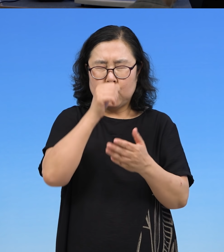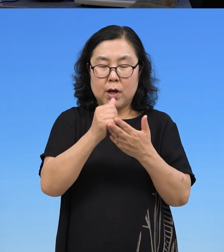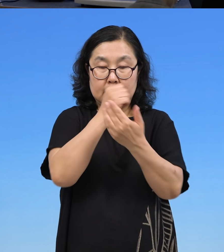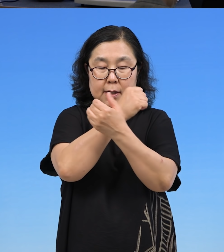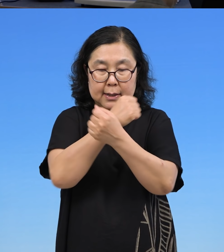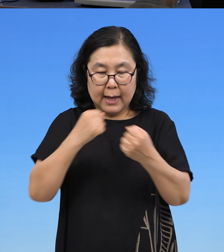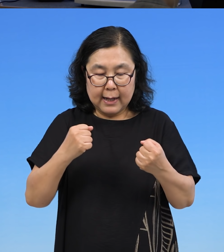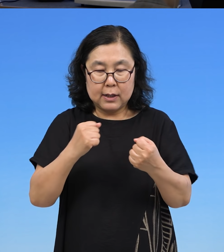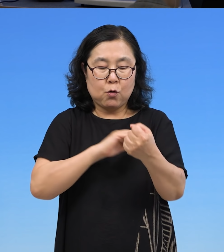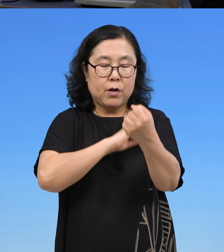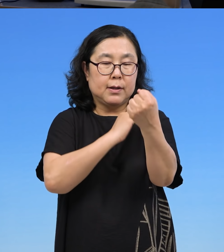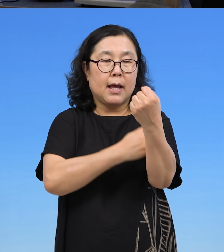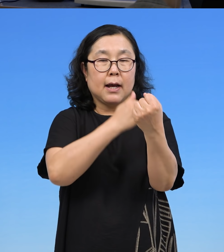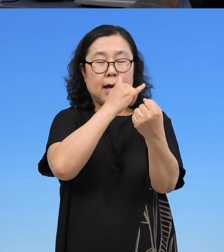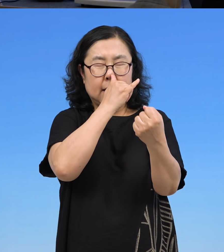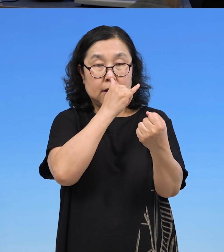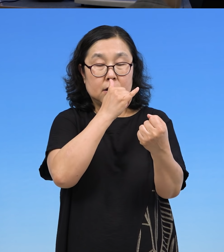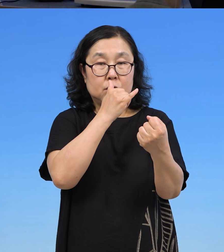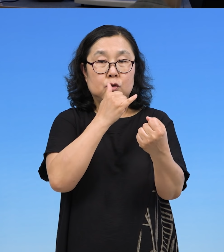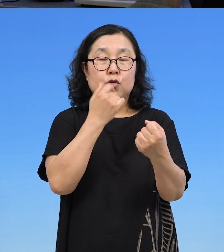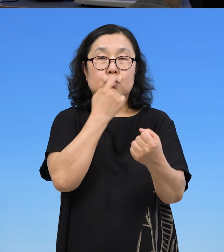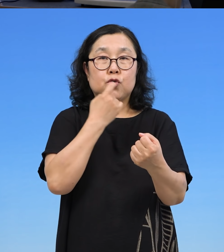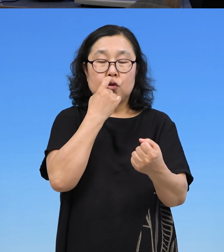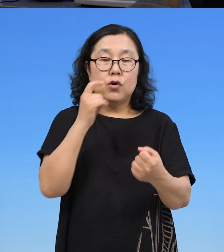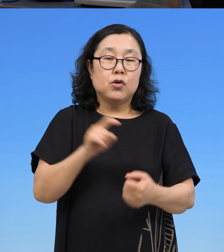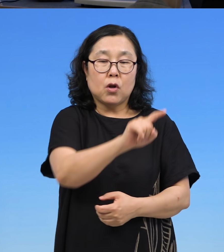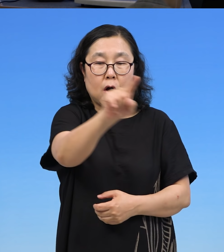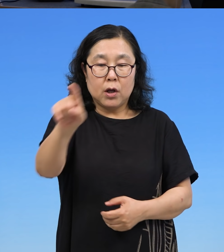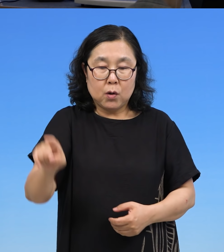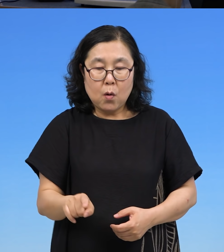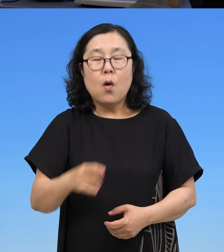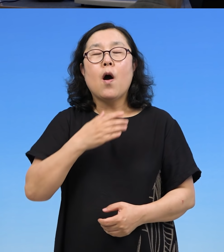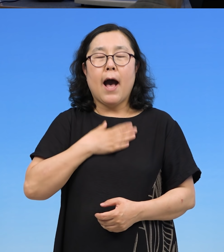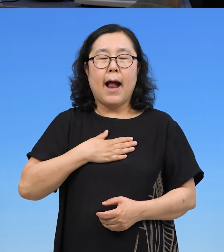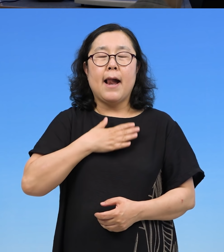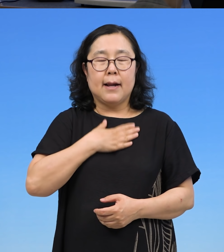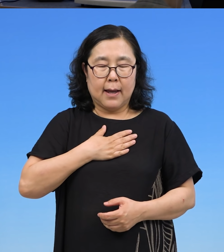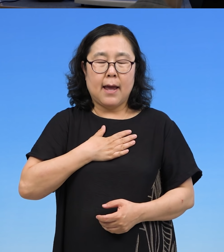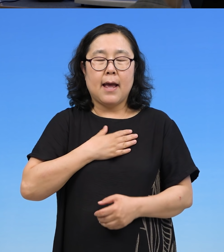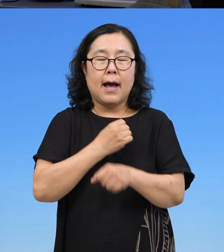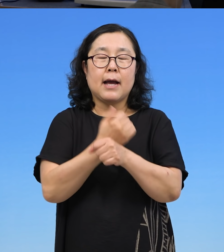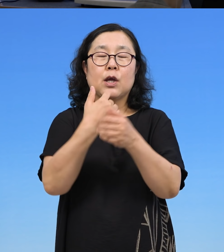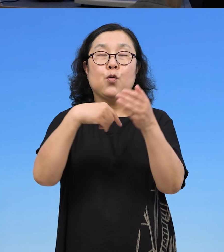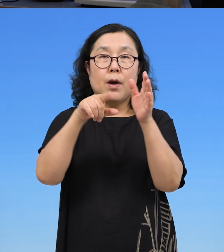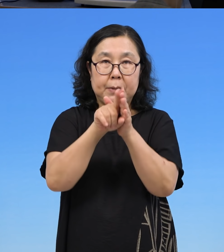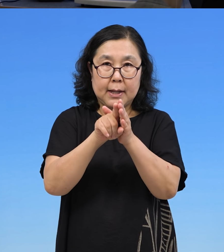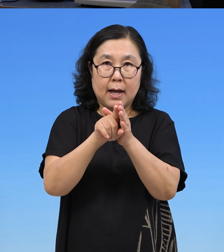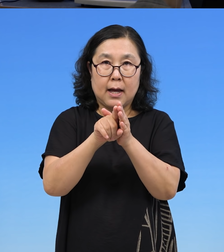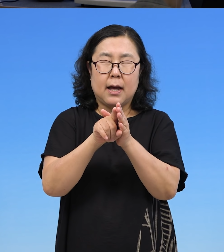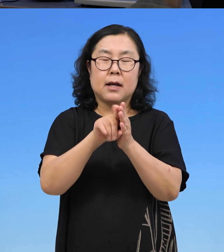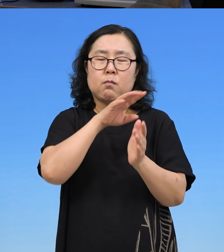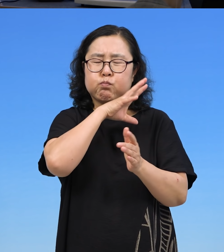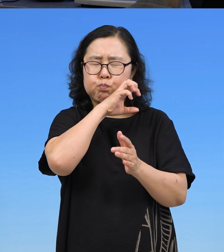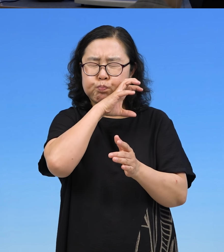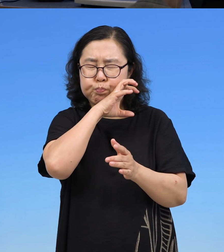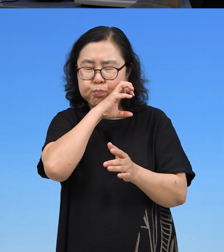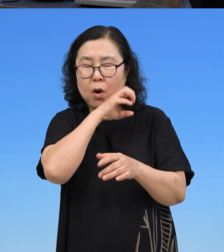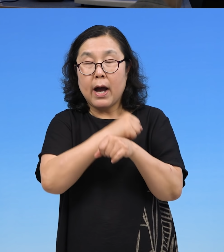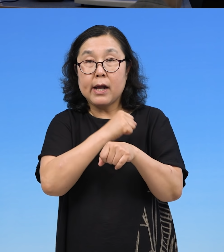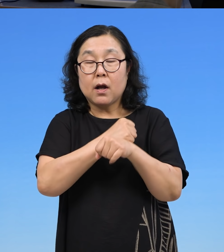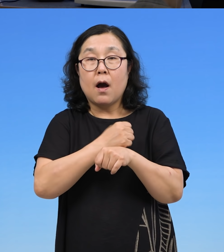너희로 알게 하려 했다는 거예요 다 알고 하신 거예요 저항할 거 알고 하셨습니다 그럼에도 불구하고